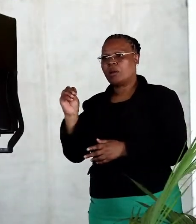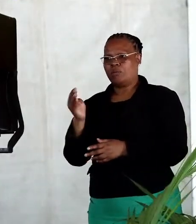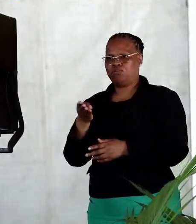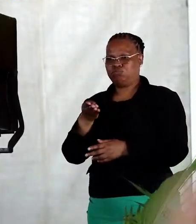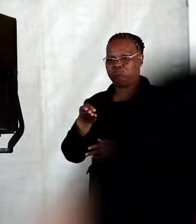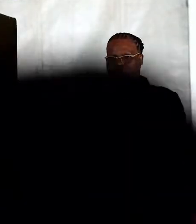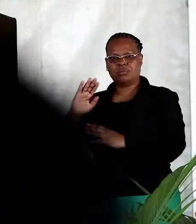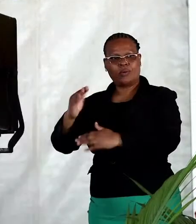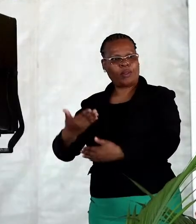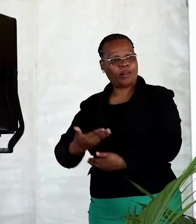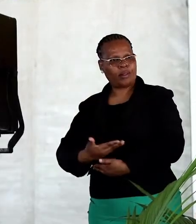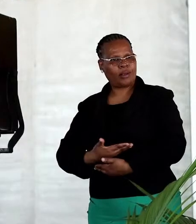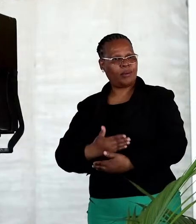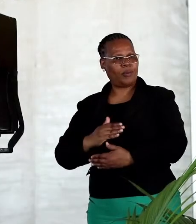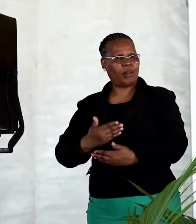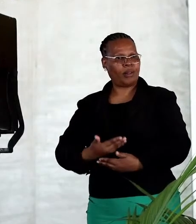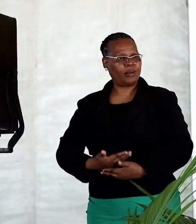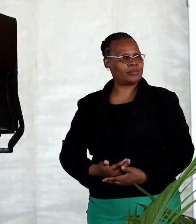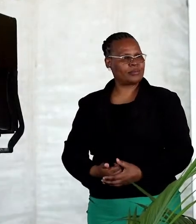Wase mamkele.